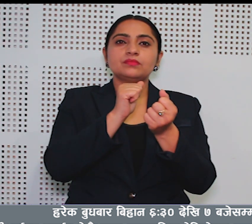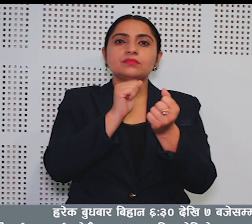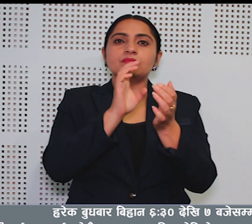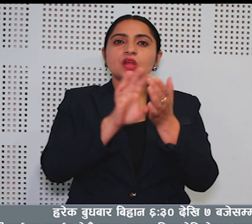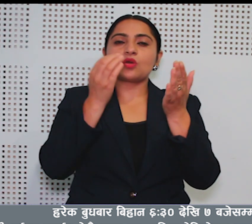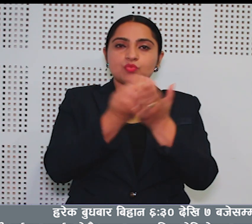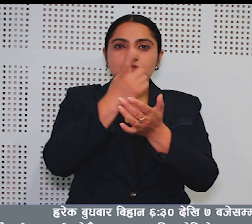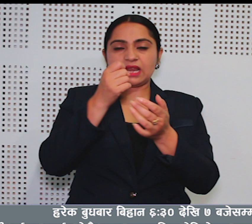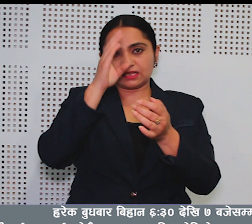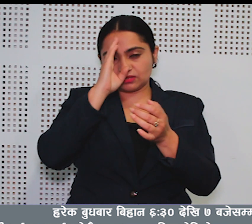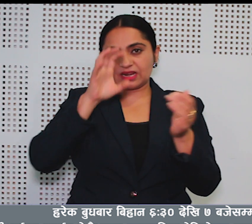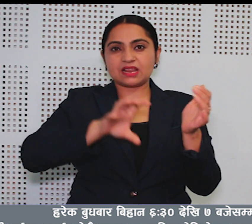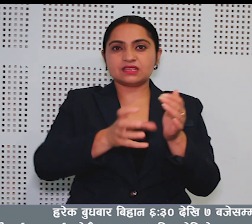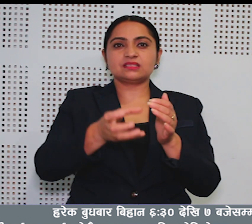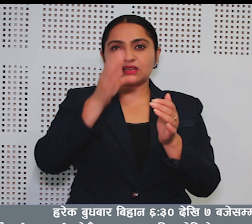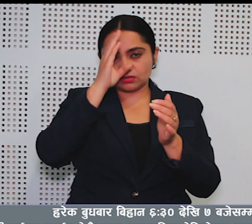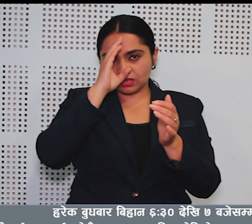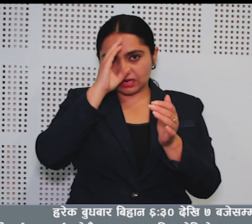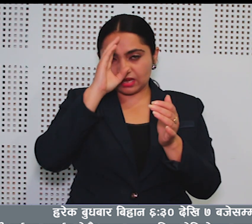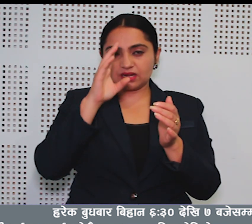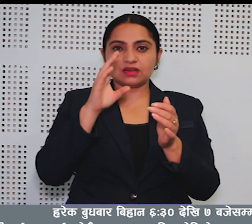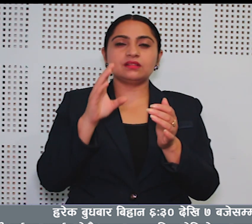पनि जोखिम भत्ताको व्यवस्था गर्नुपर्छ।